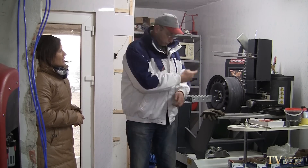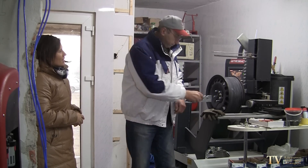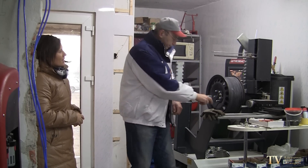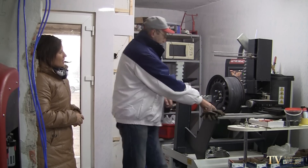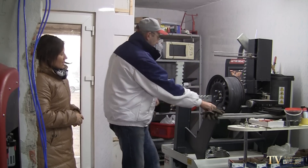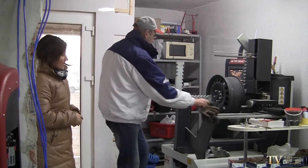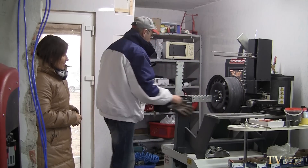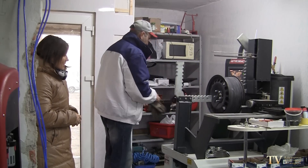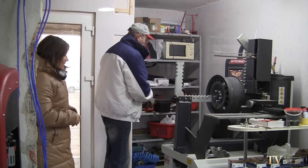prašom.